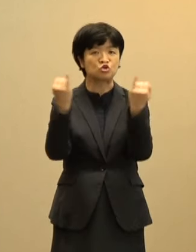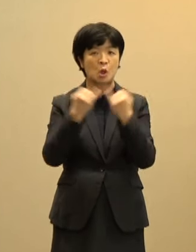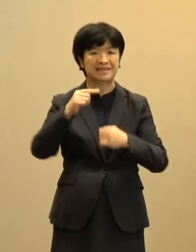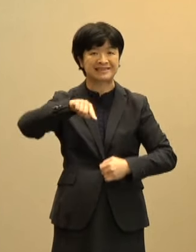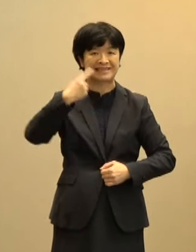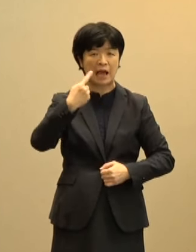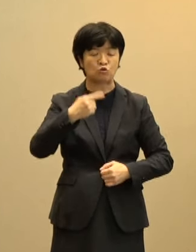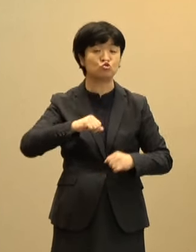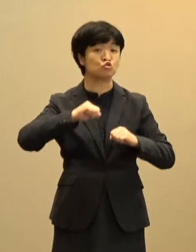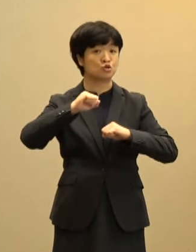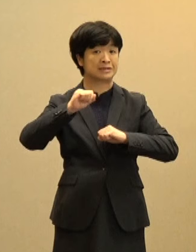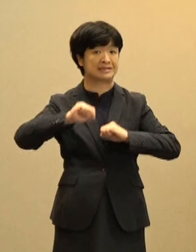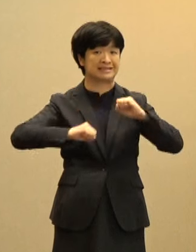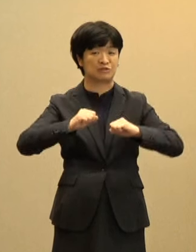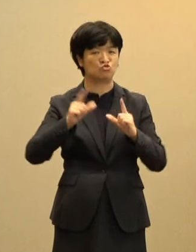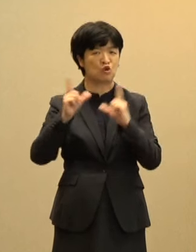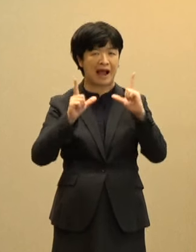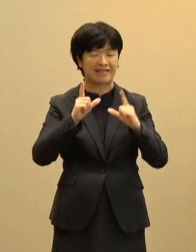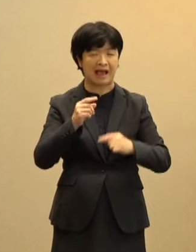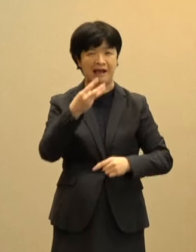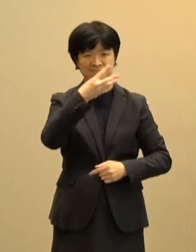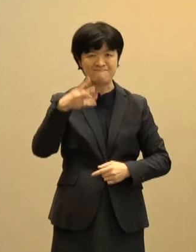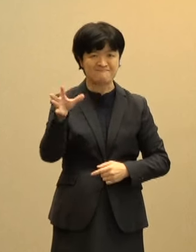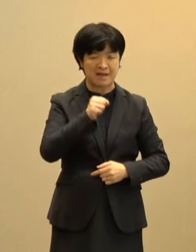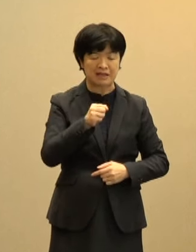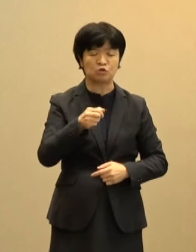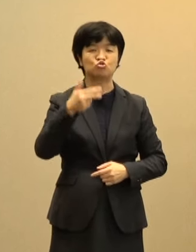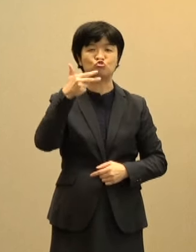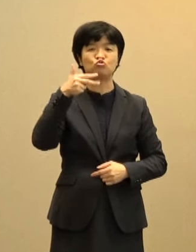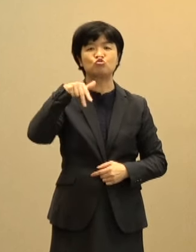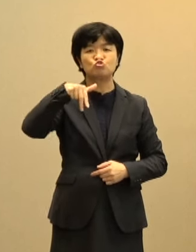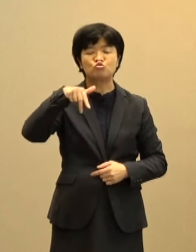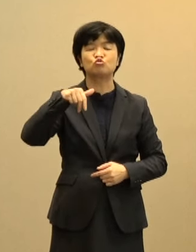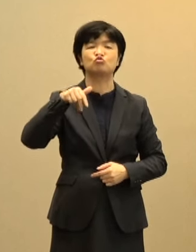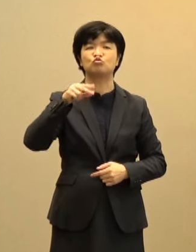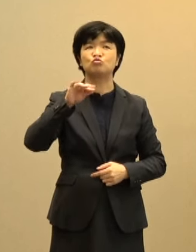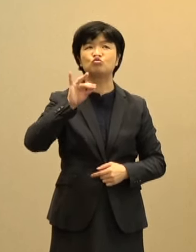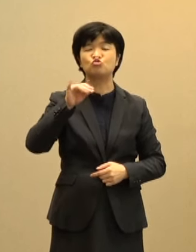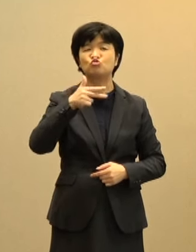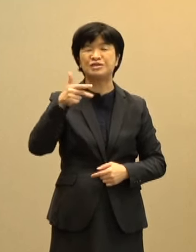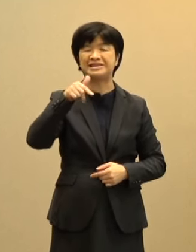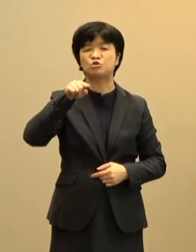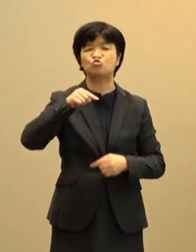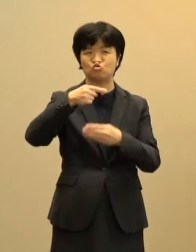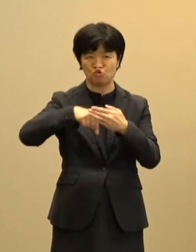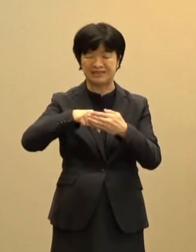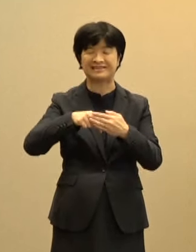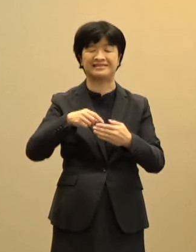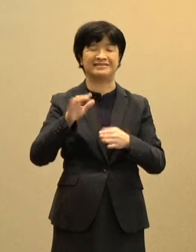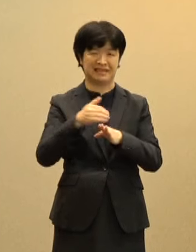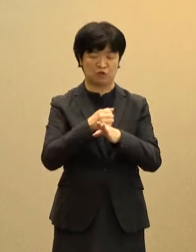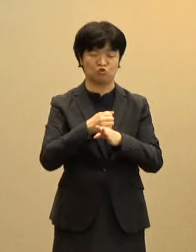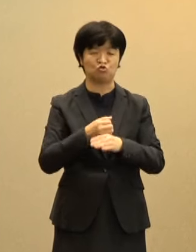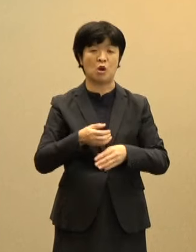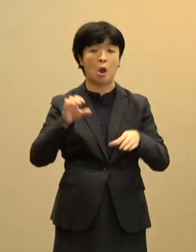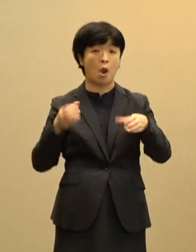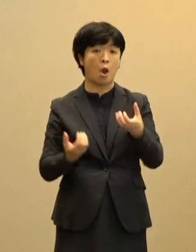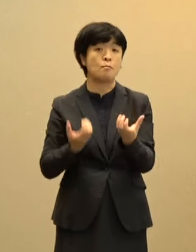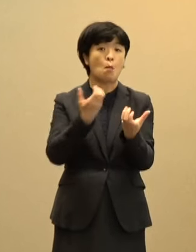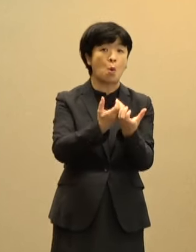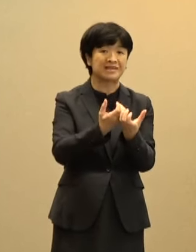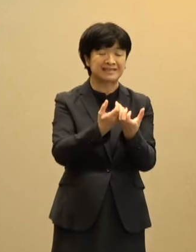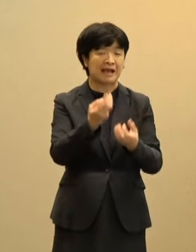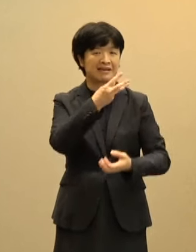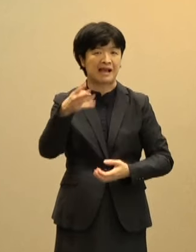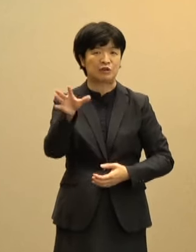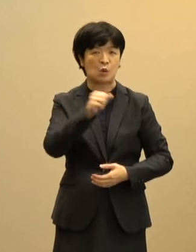100m 自由形で銅メダルを獲得された辻内彩乃選手、ボッチャ混合で銅メダルを獲得